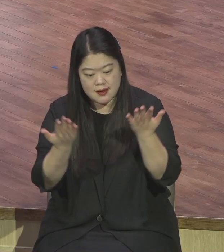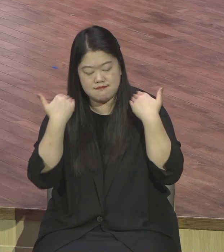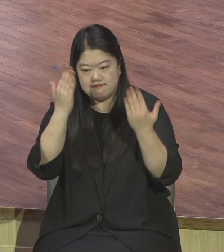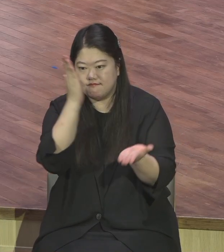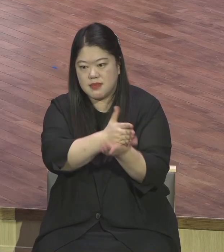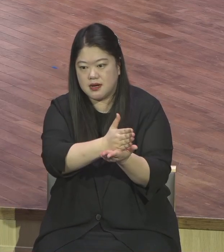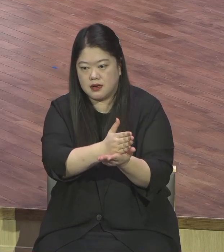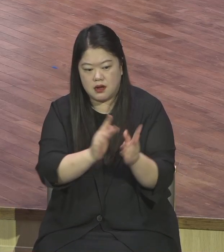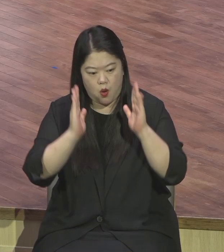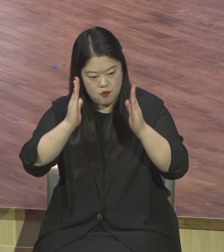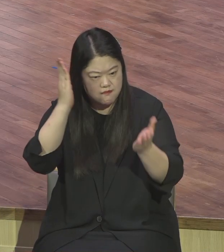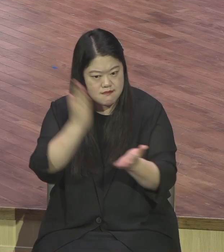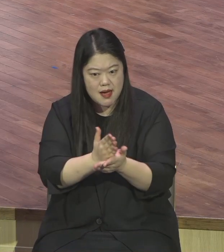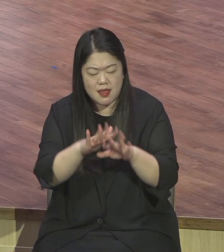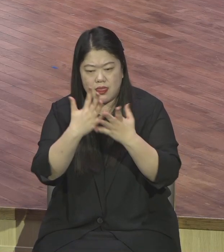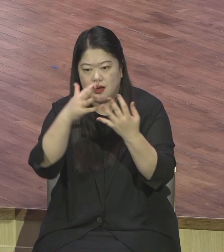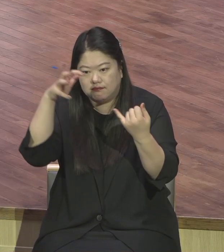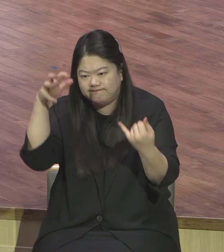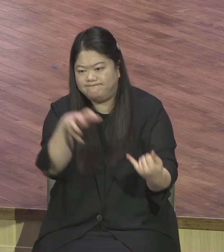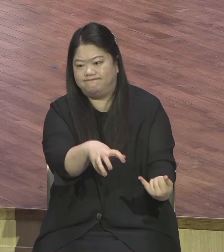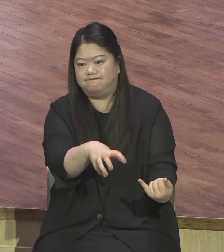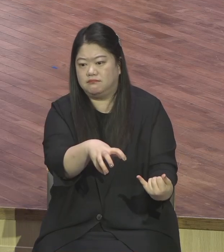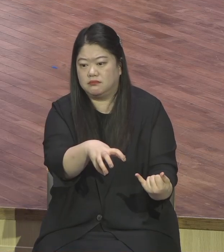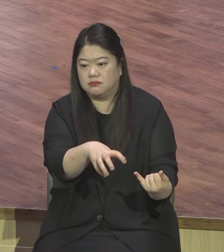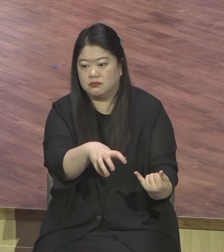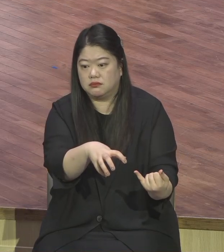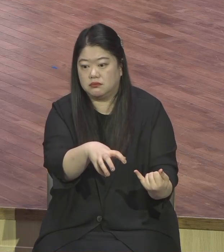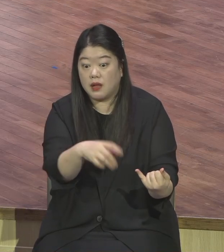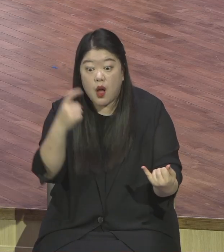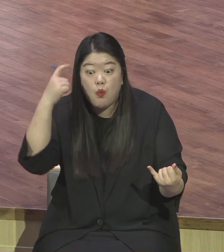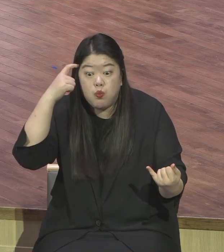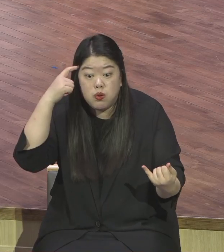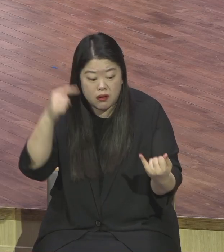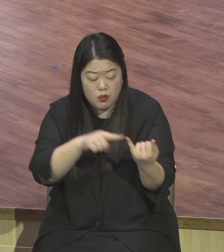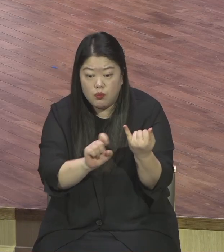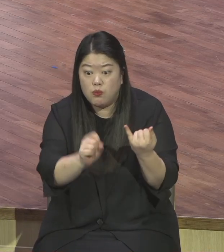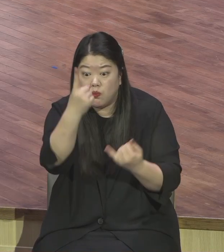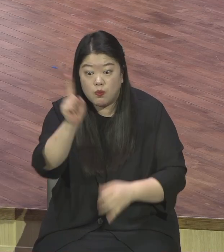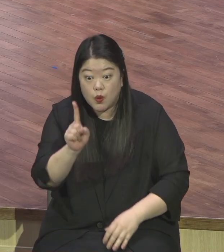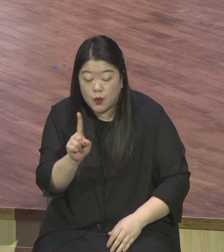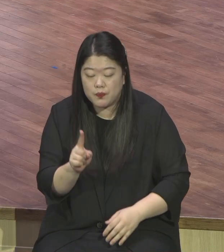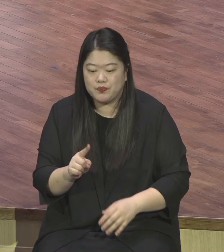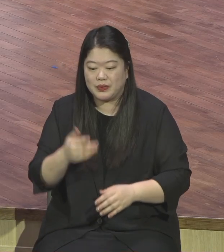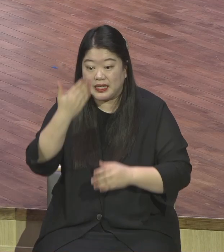이슬람교를 이 창시한 마호멧이 자신의